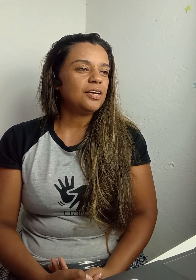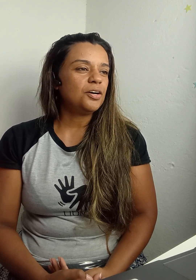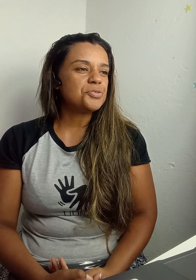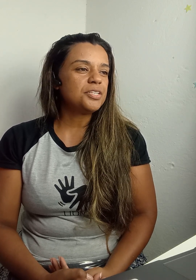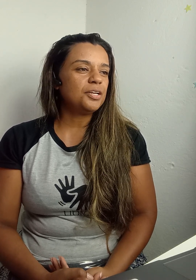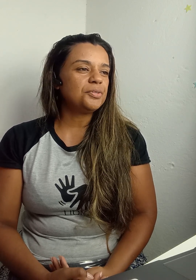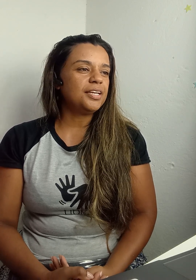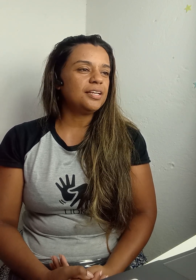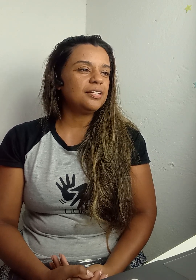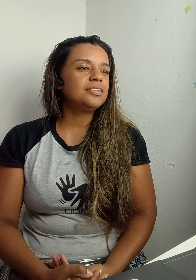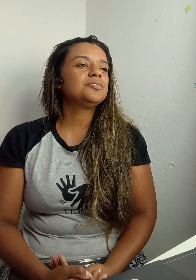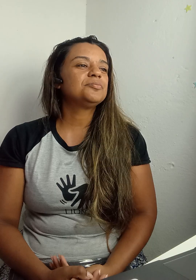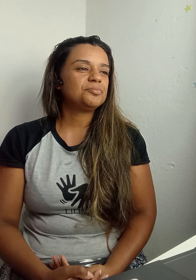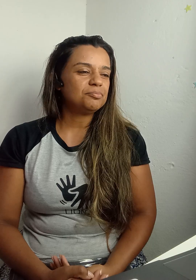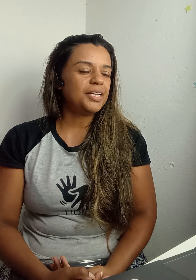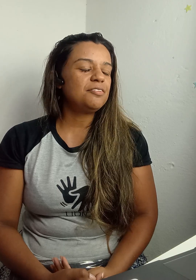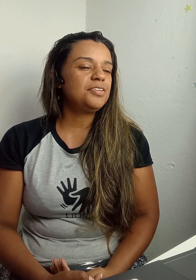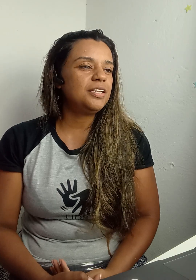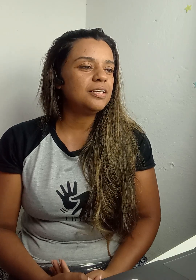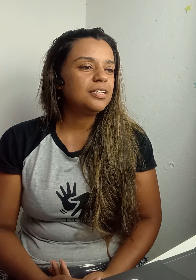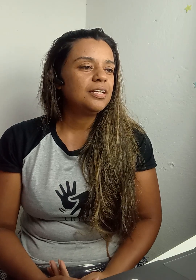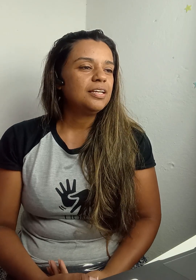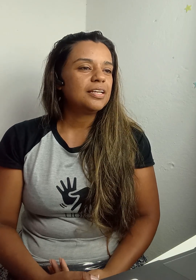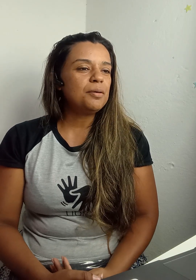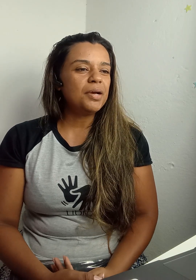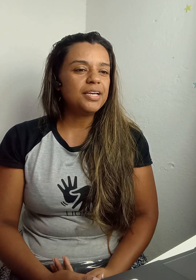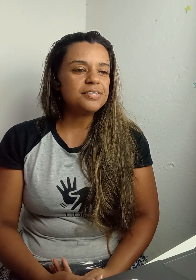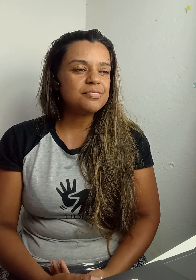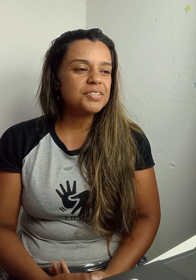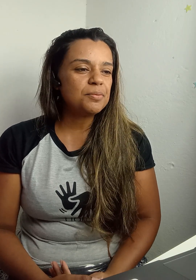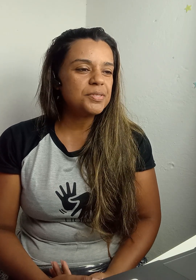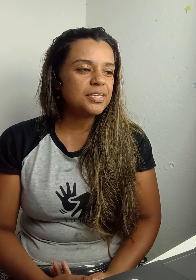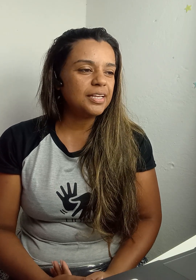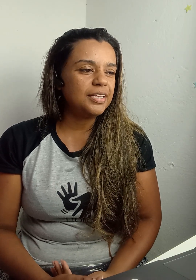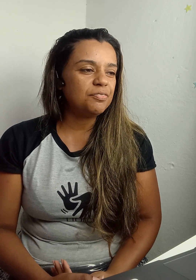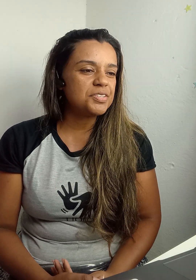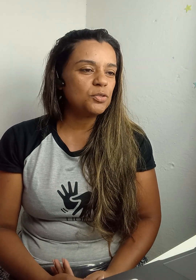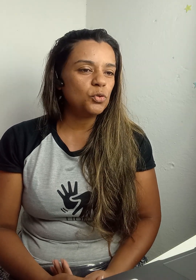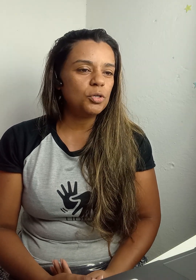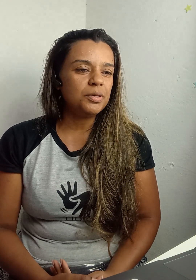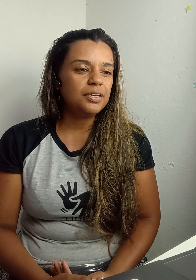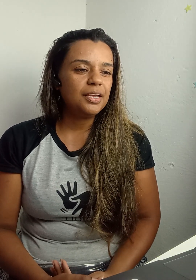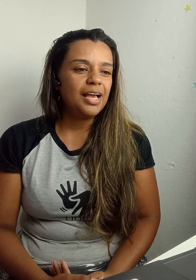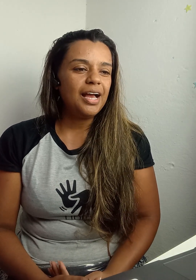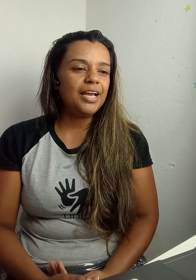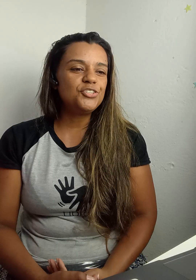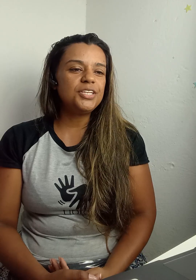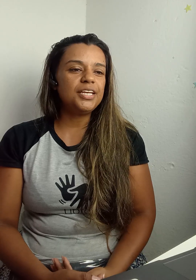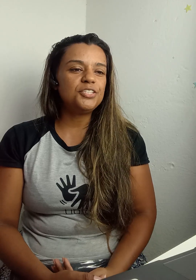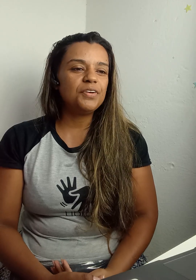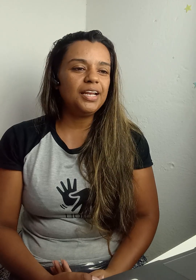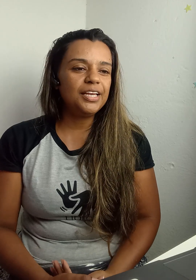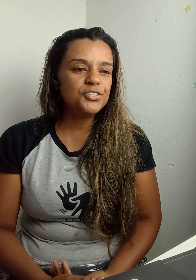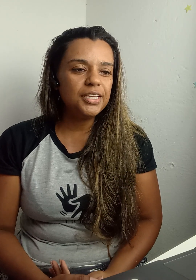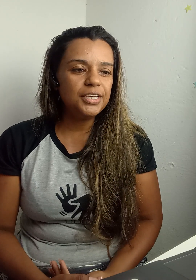Ó, o sinal dela. Maravilha. Quem mais vai se apresentar aí, fazendo o nome? A Edneide. Vai lá,